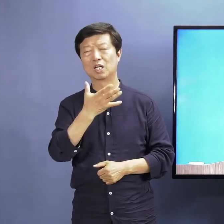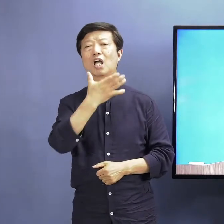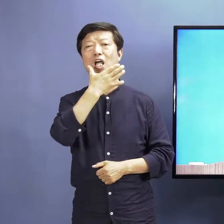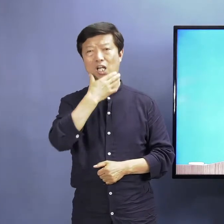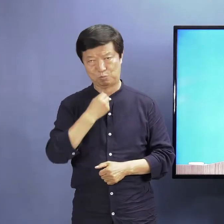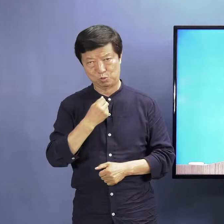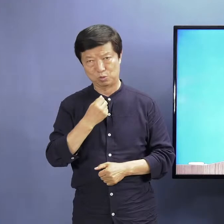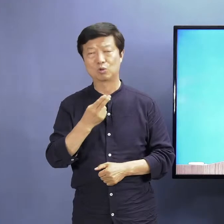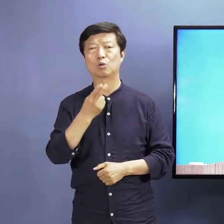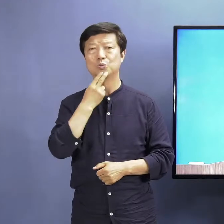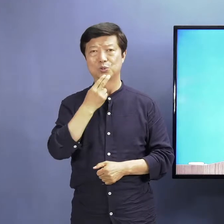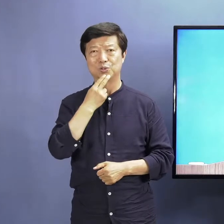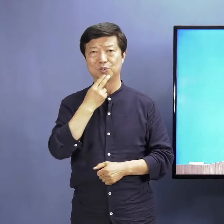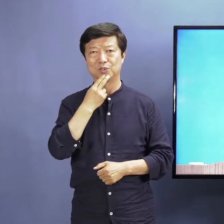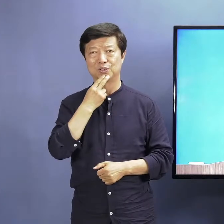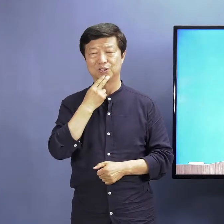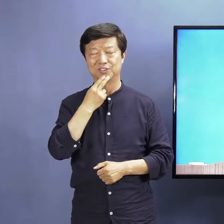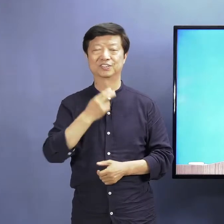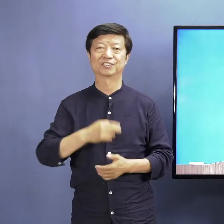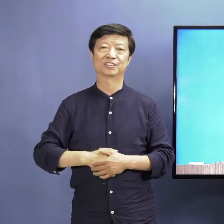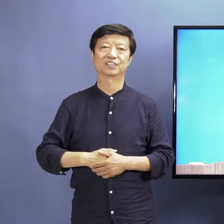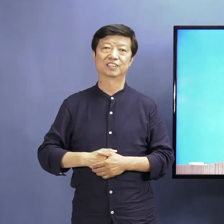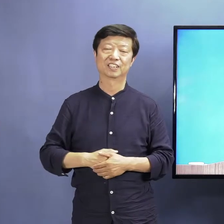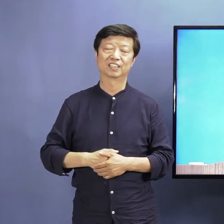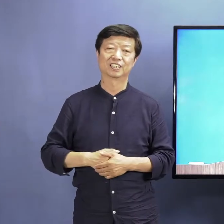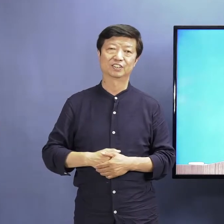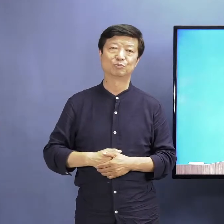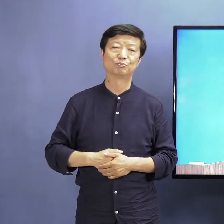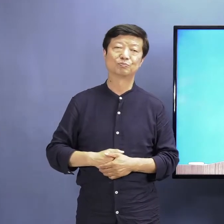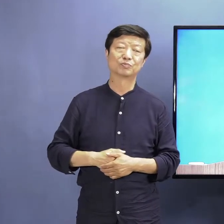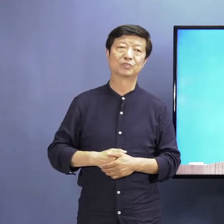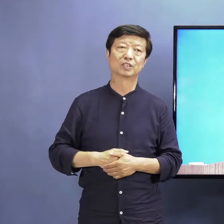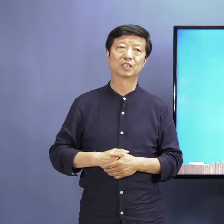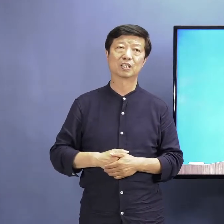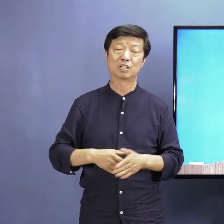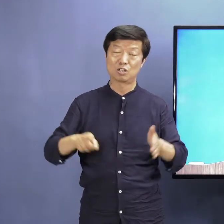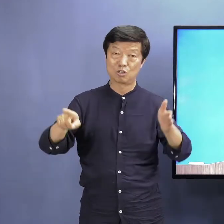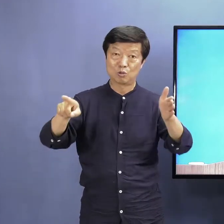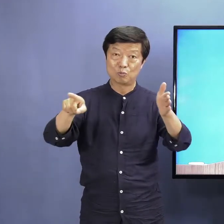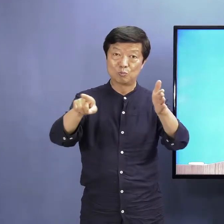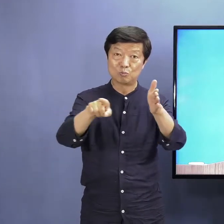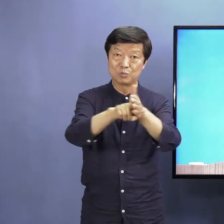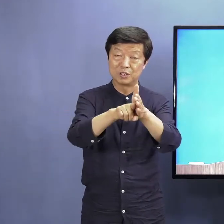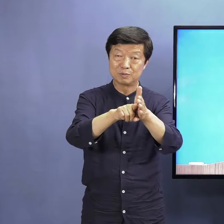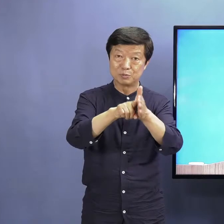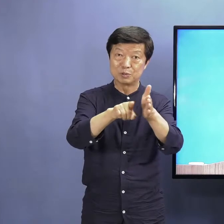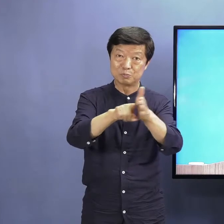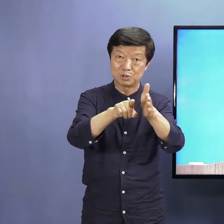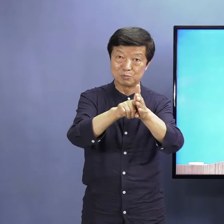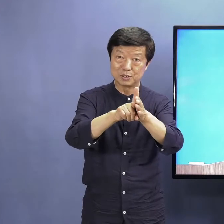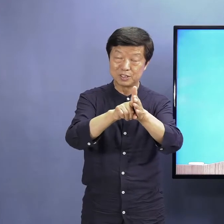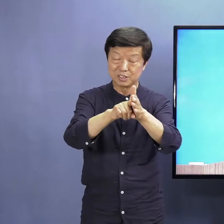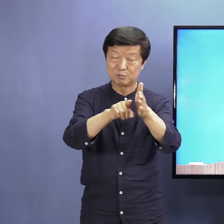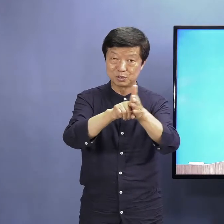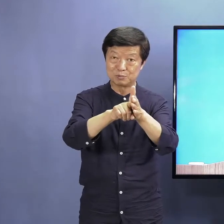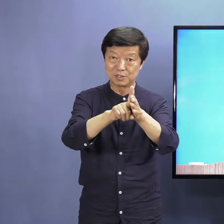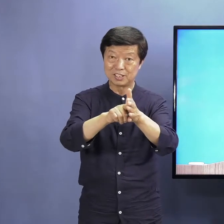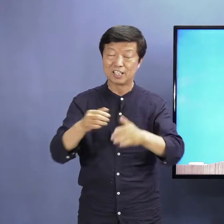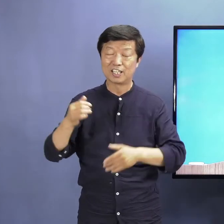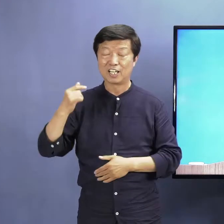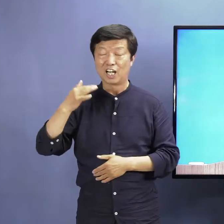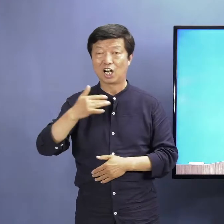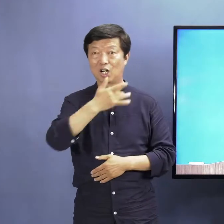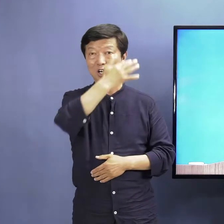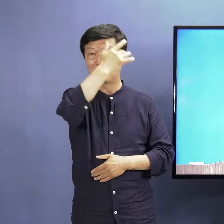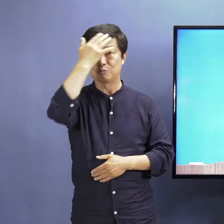않다 하는 거죠. 열정은 그런 거예요. 자, 그렇기 때문에 신앙이 정말 아름다운 신앙이 되기 위해서는 무엇보다 뭐예요? 이